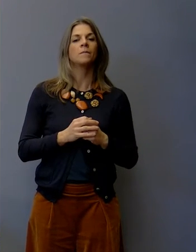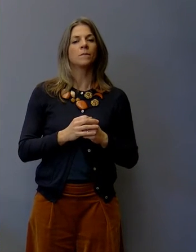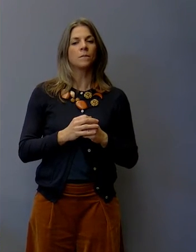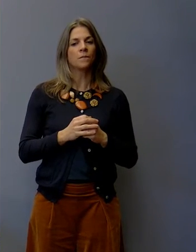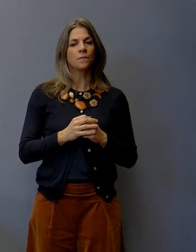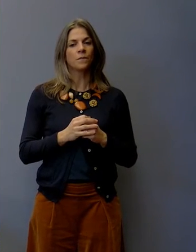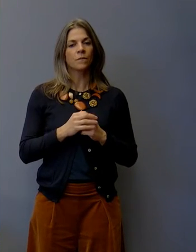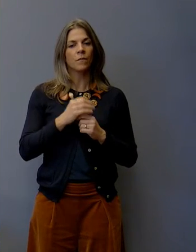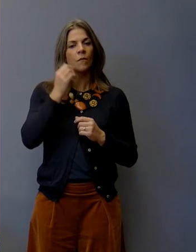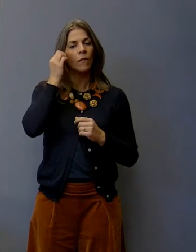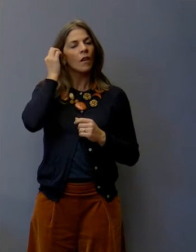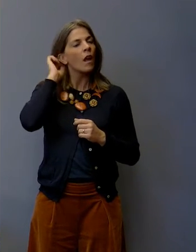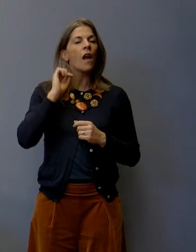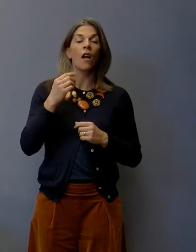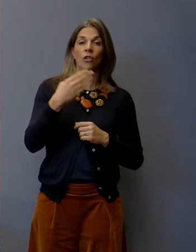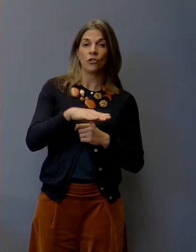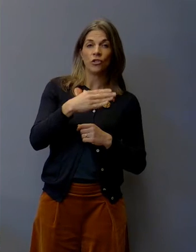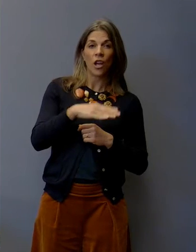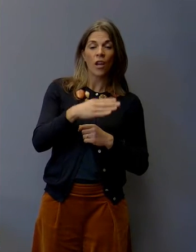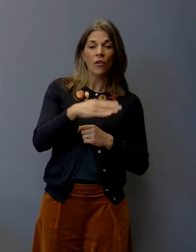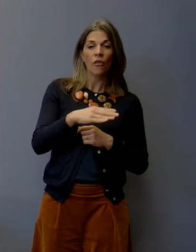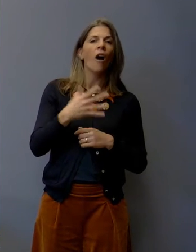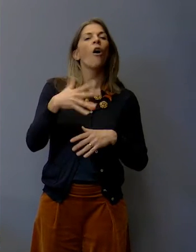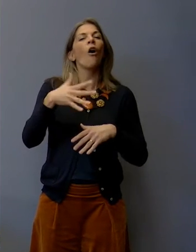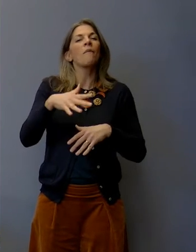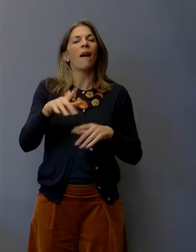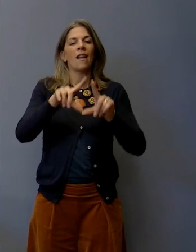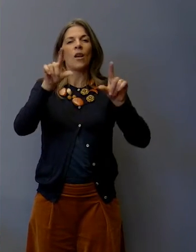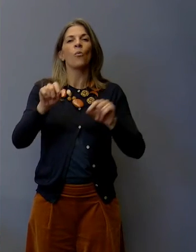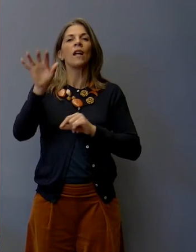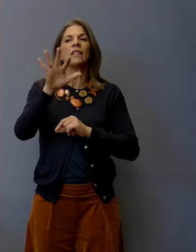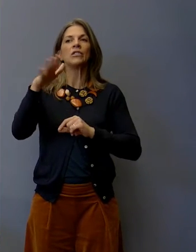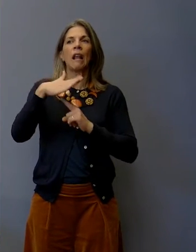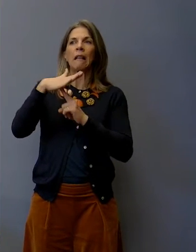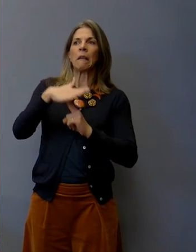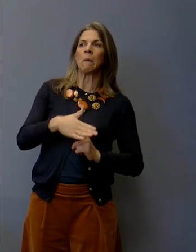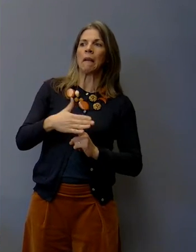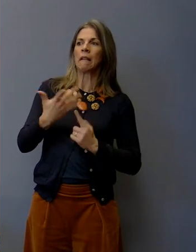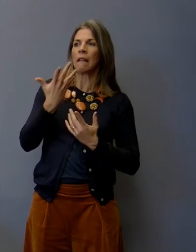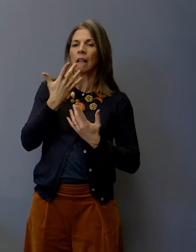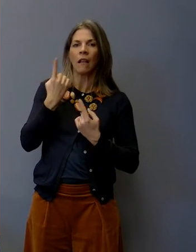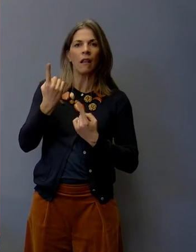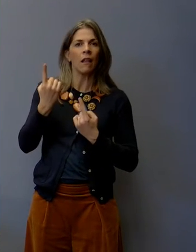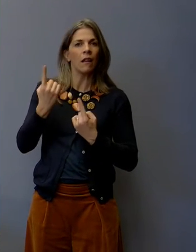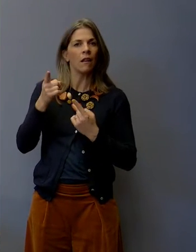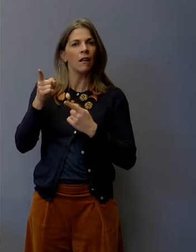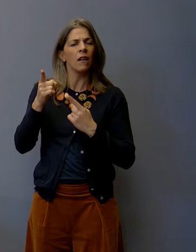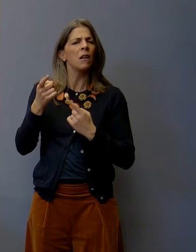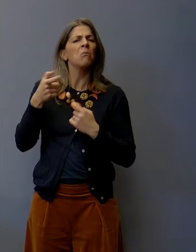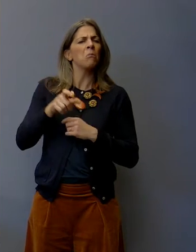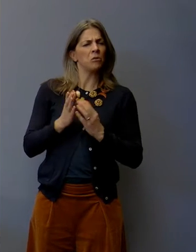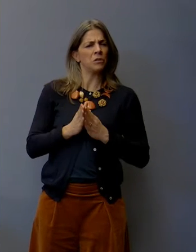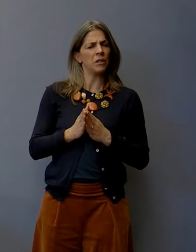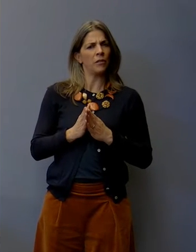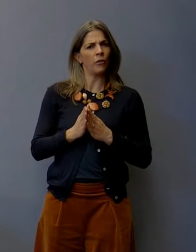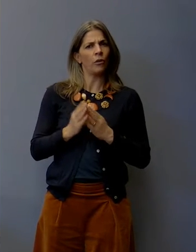genova ormai liguria digitale dipendente e mi domando perché ma anche la città di una pesante intervento